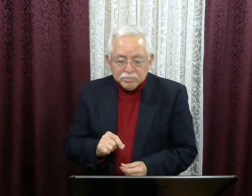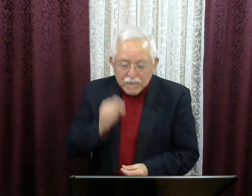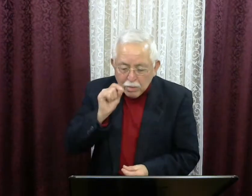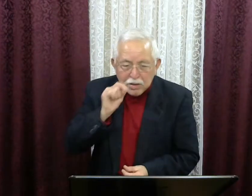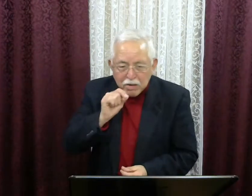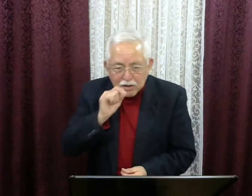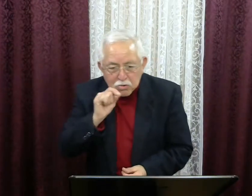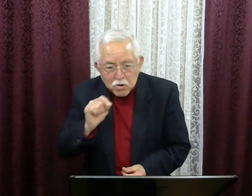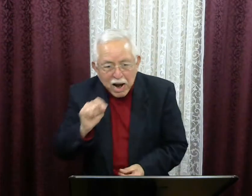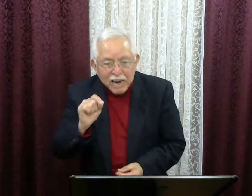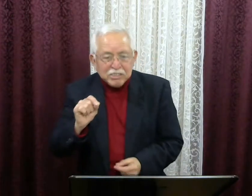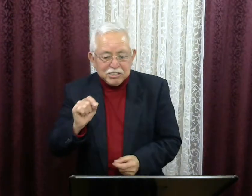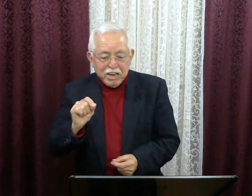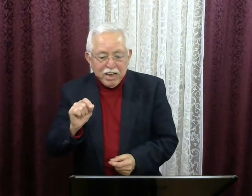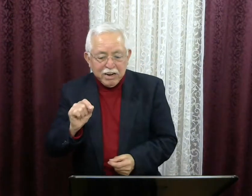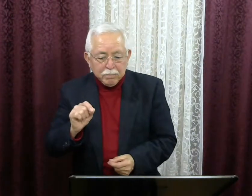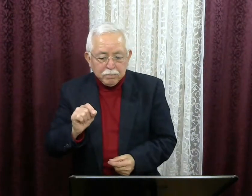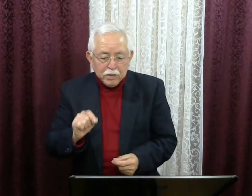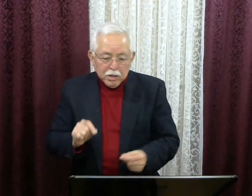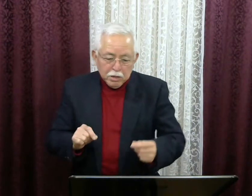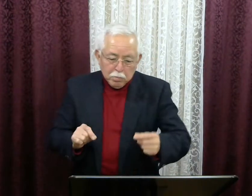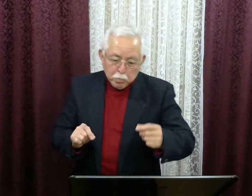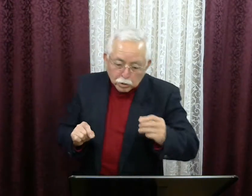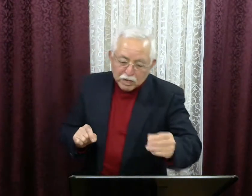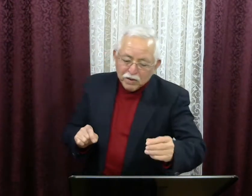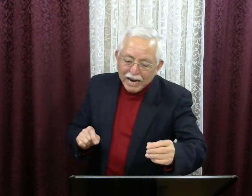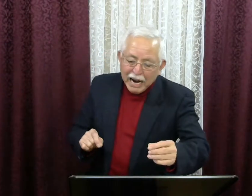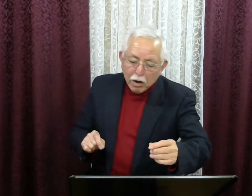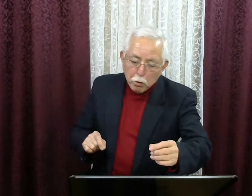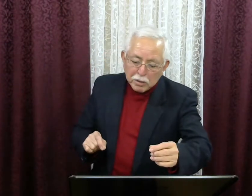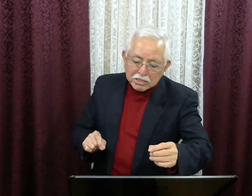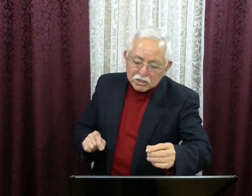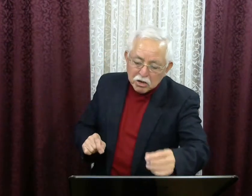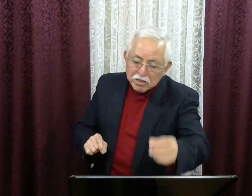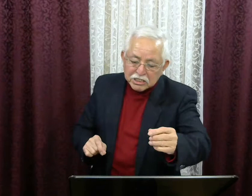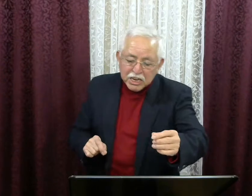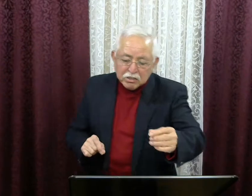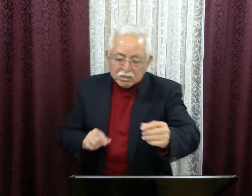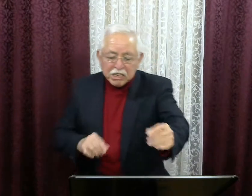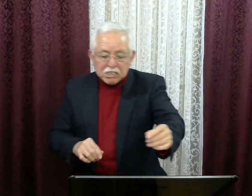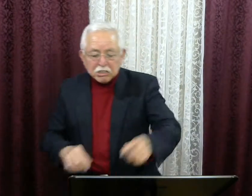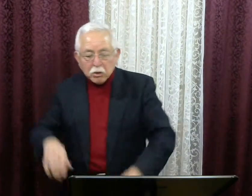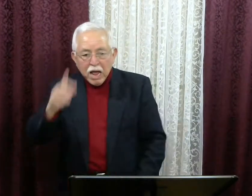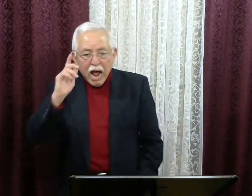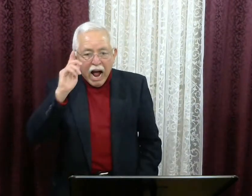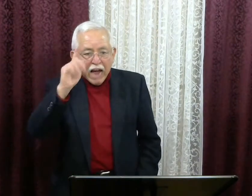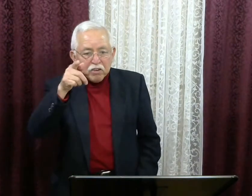Debe de haber un lugar, dice él. Puse final a la conversación diciendo, tienes razón, hay un